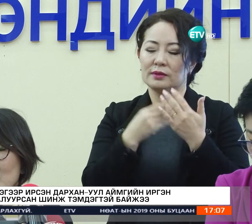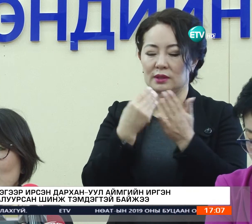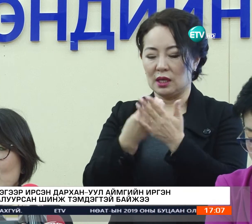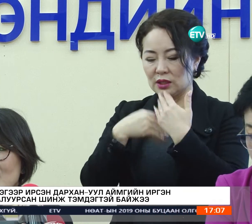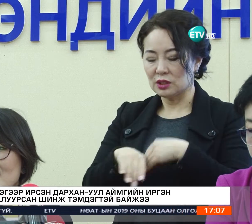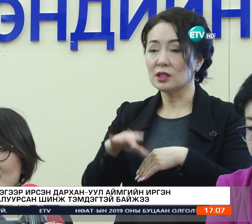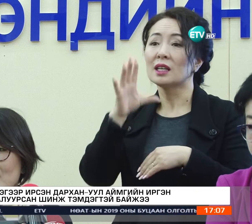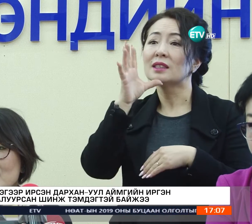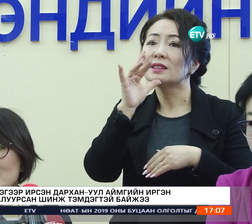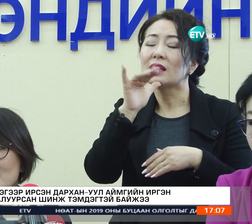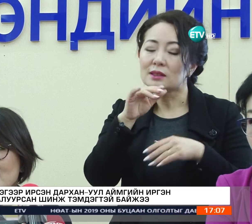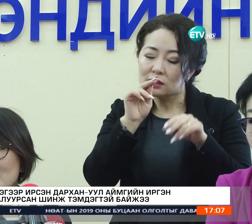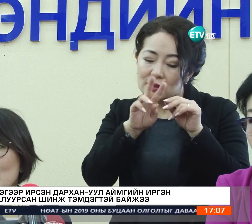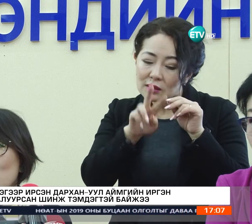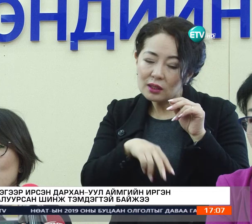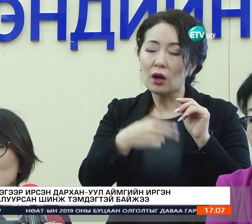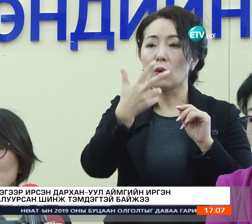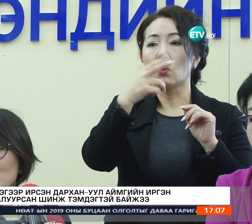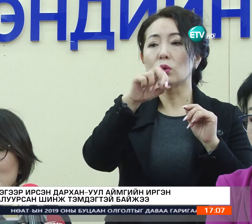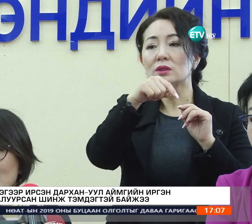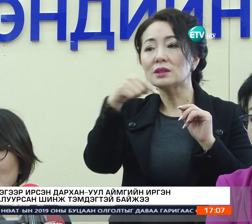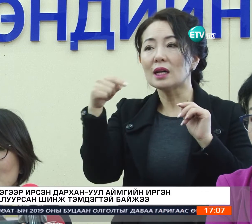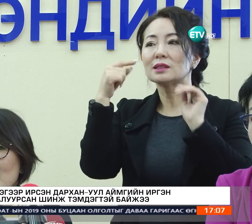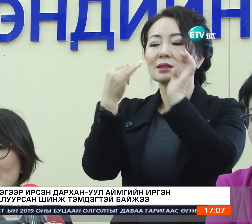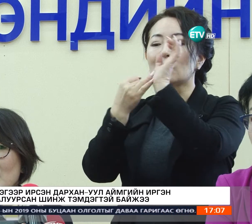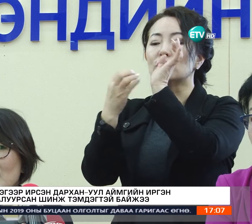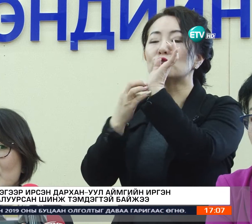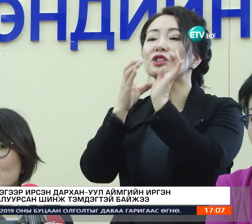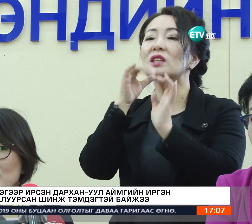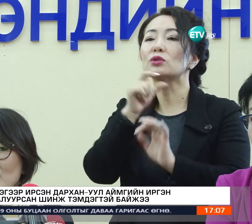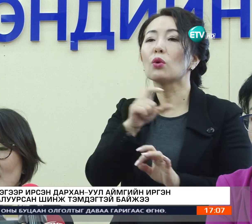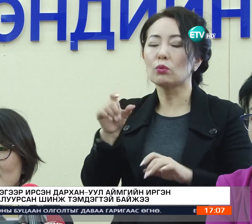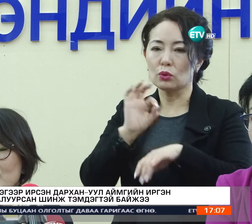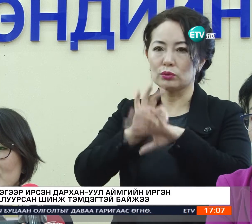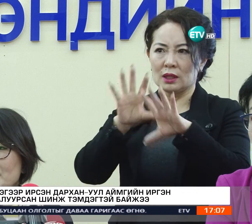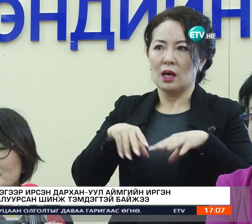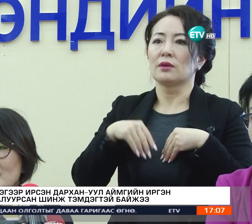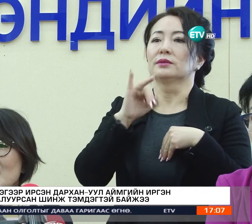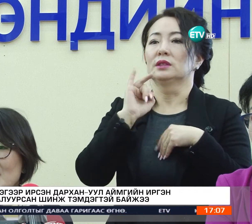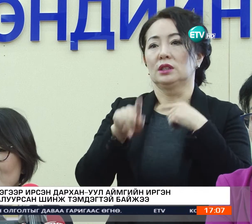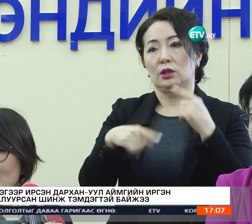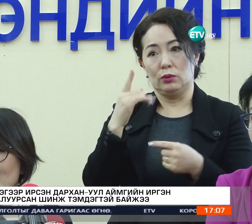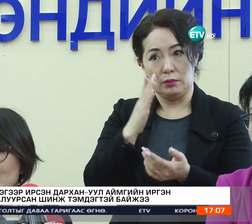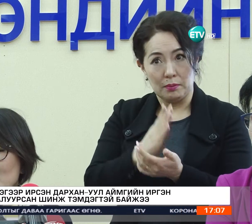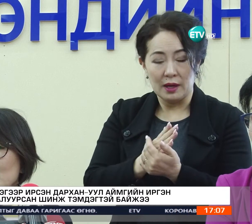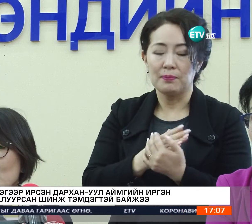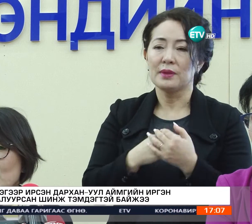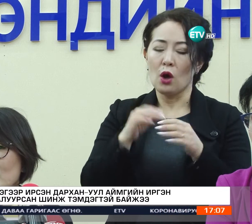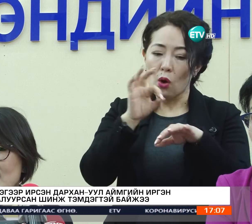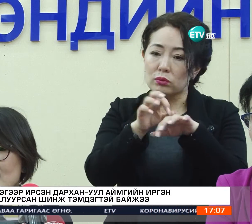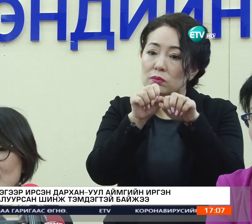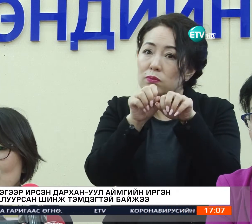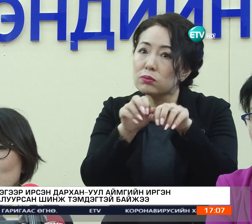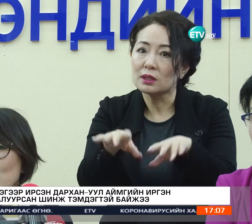84%-ийг 30-79 насны хүмүүс эзэлж байна. Ер нь халдвар 1 сартаагаас